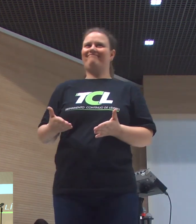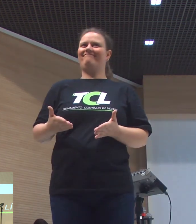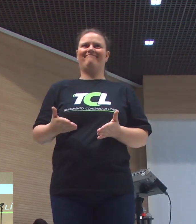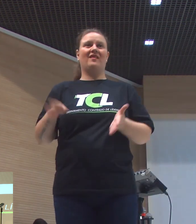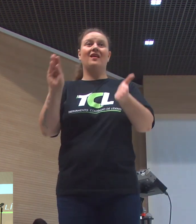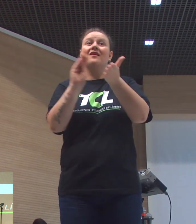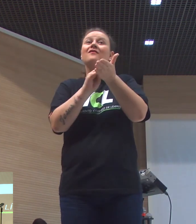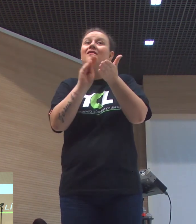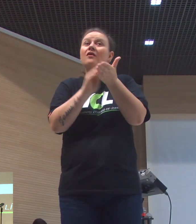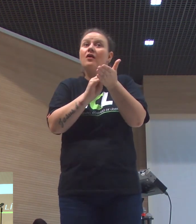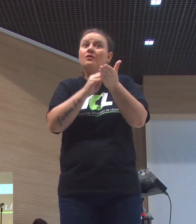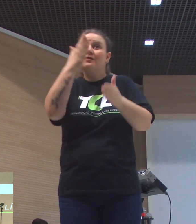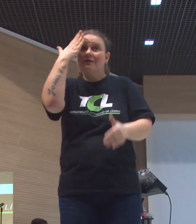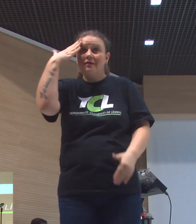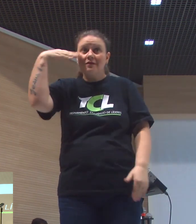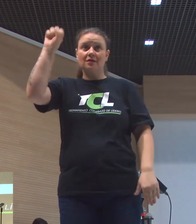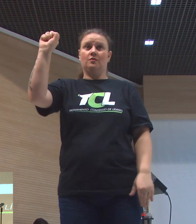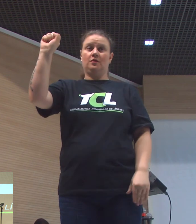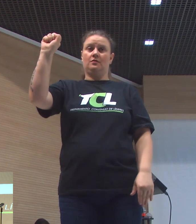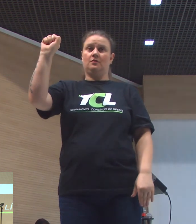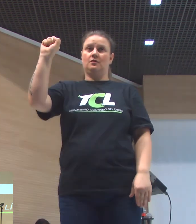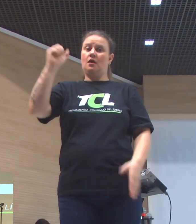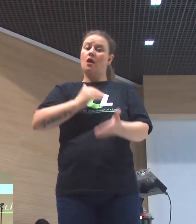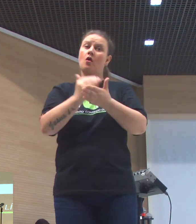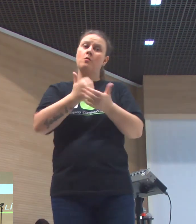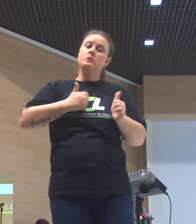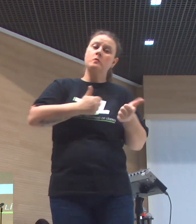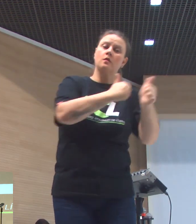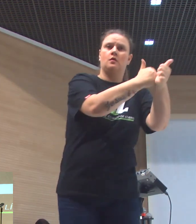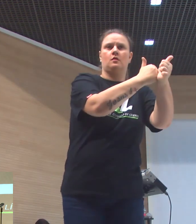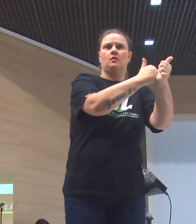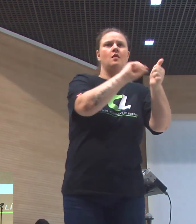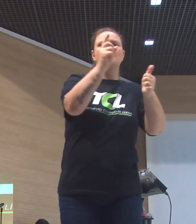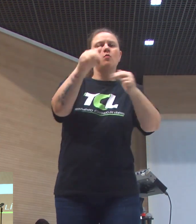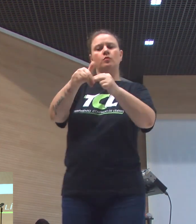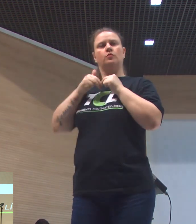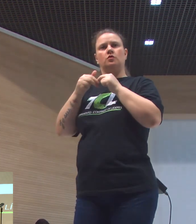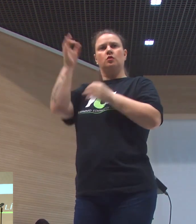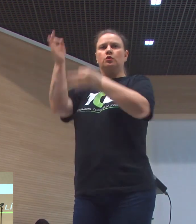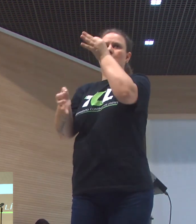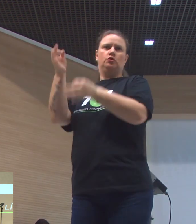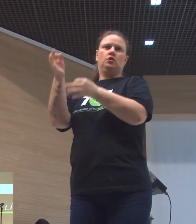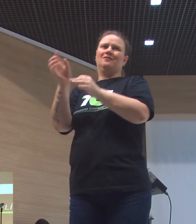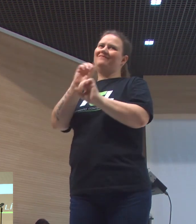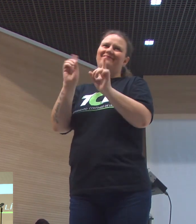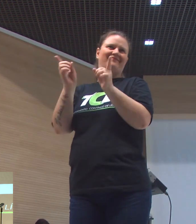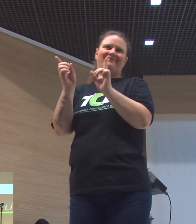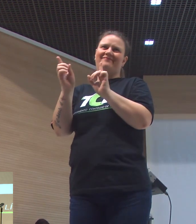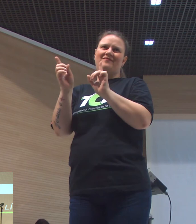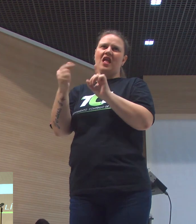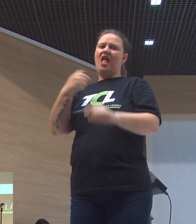Faltou com sabedoria e começa a ser perseguido. Não por causa da justiça. Não, agora estão me perseguindo porque